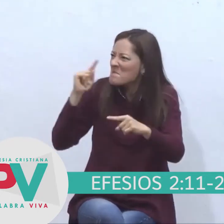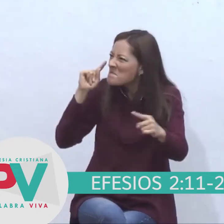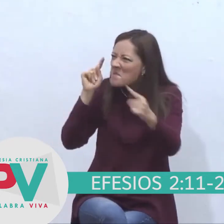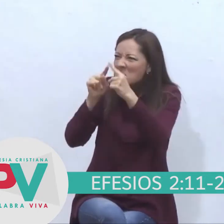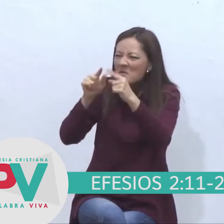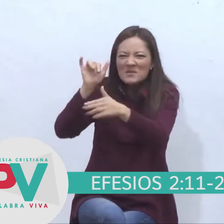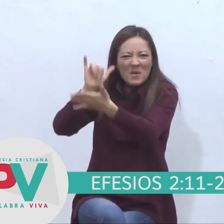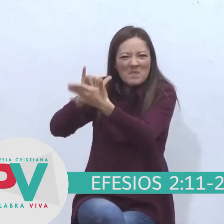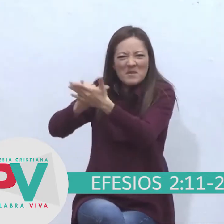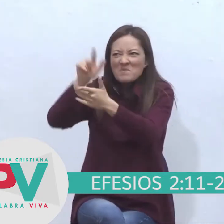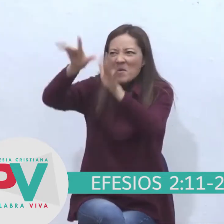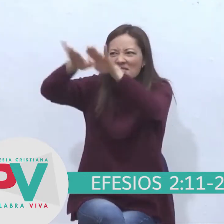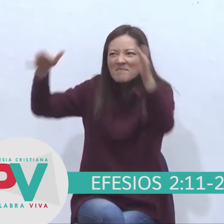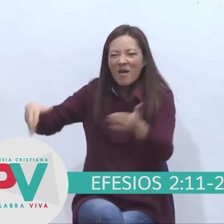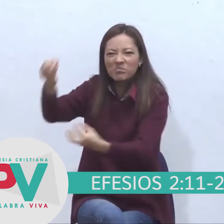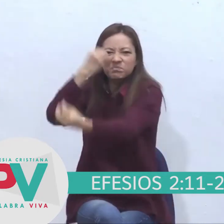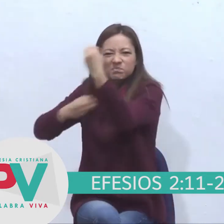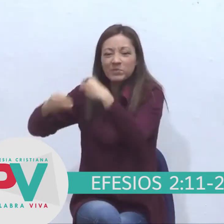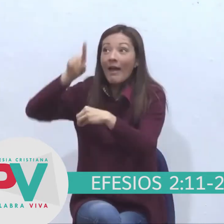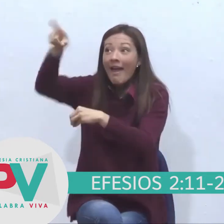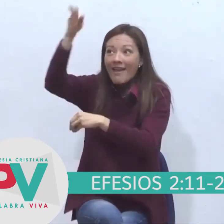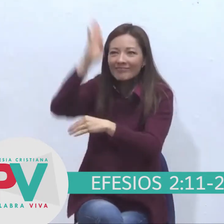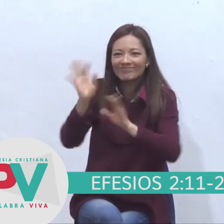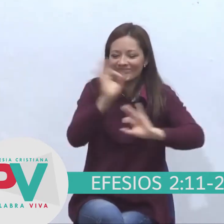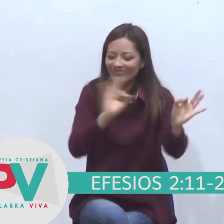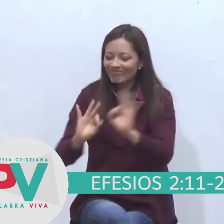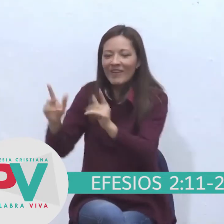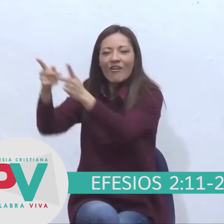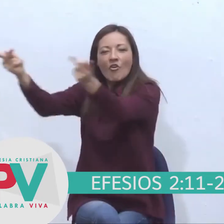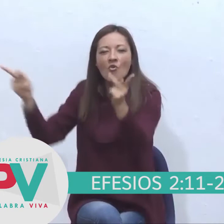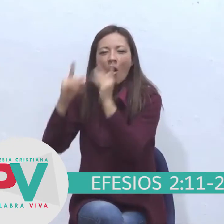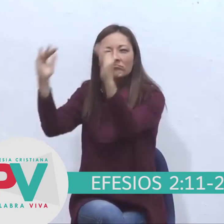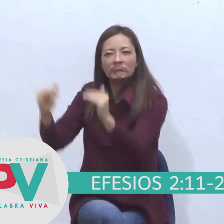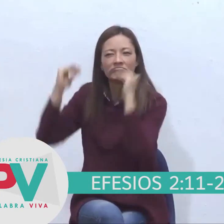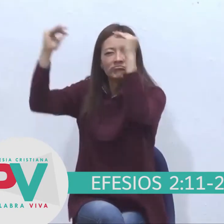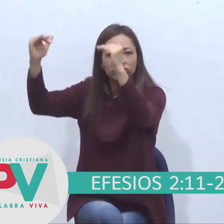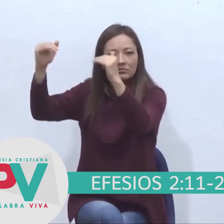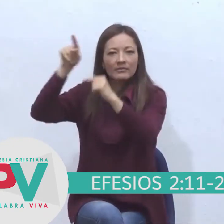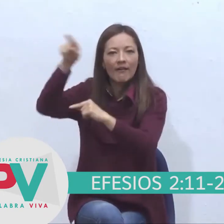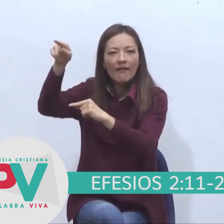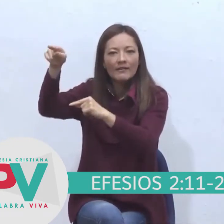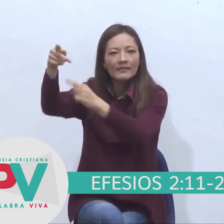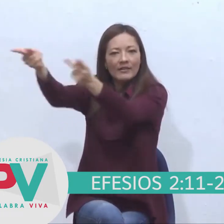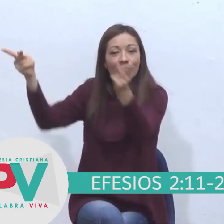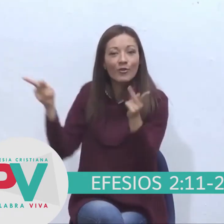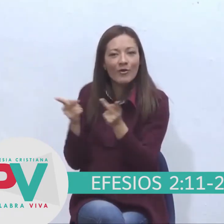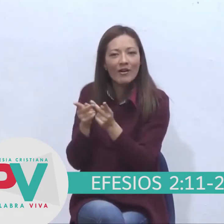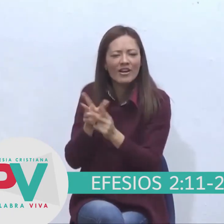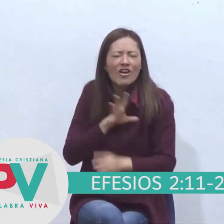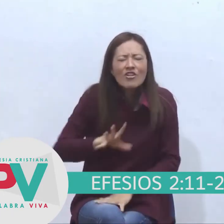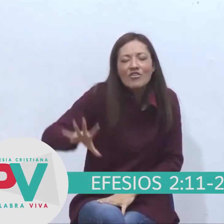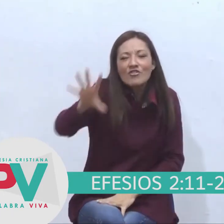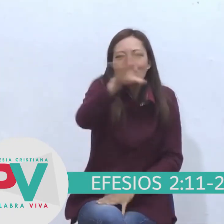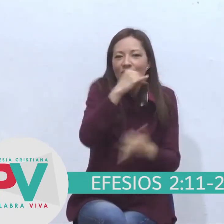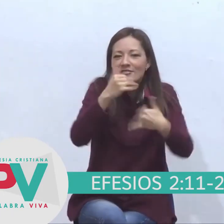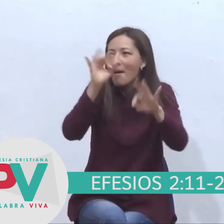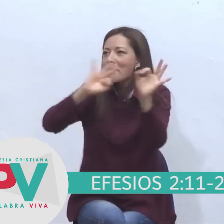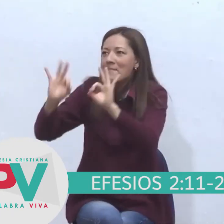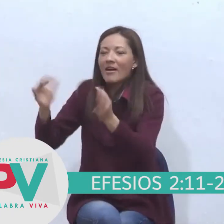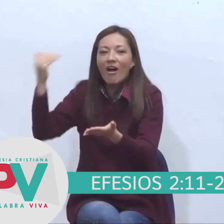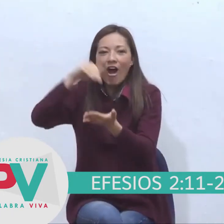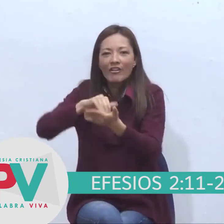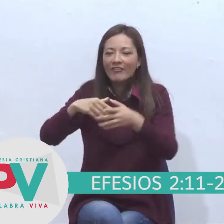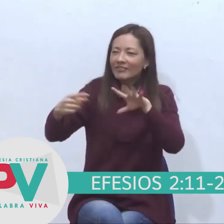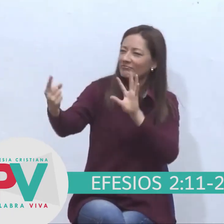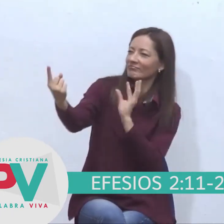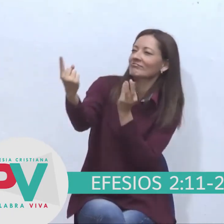vamos para ese banquete porque el Padre ha preparado el lugar alto, el aposento alto, donde todo está preparado para volver a